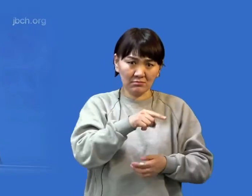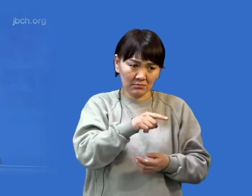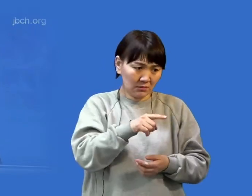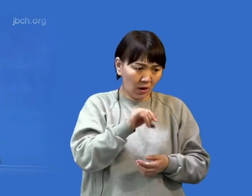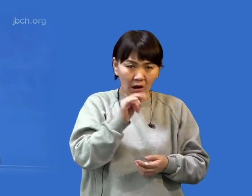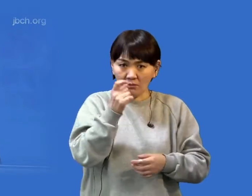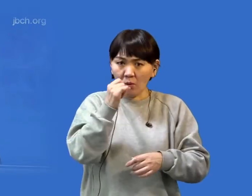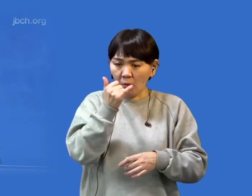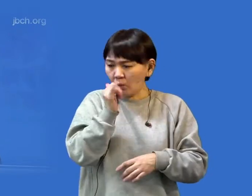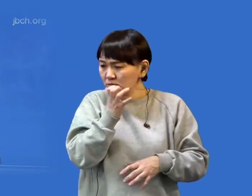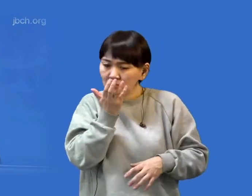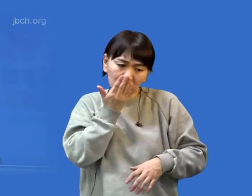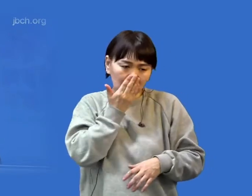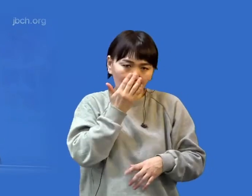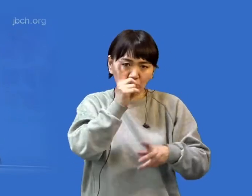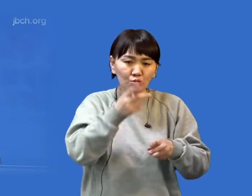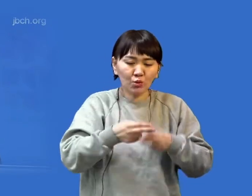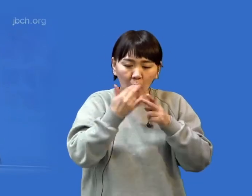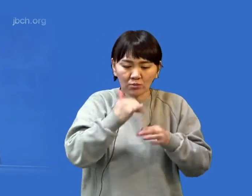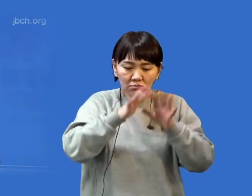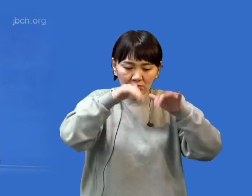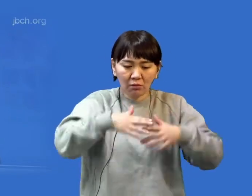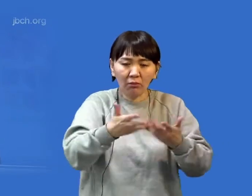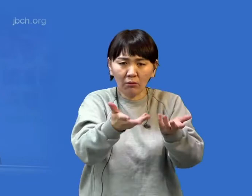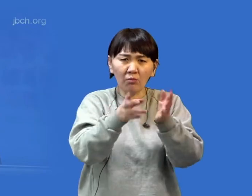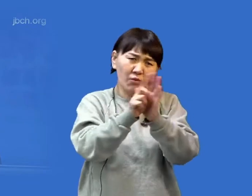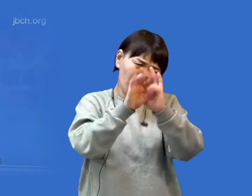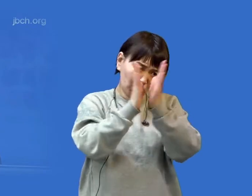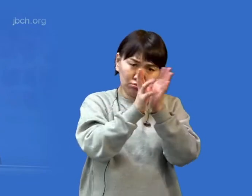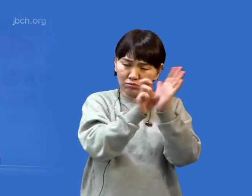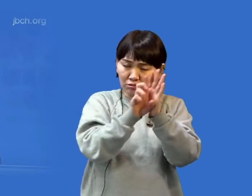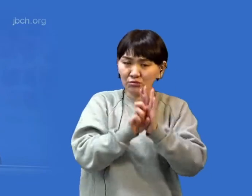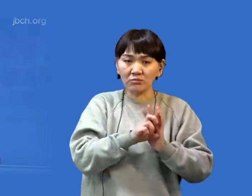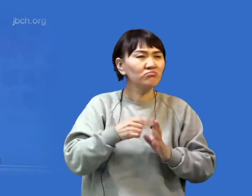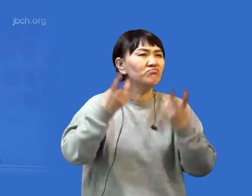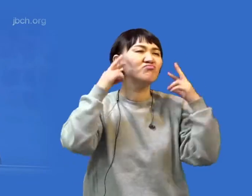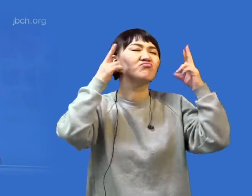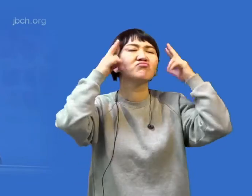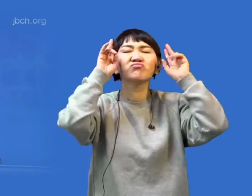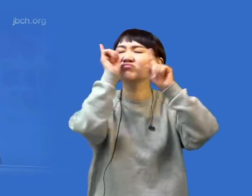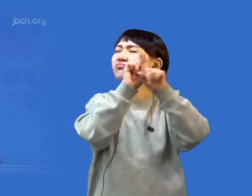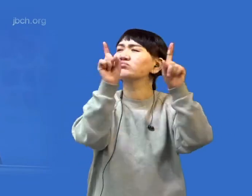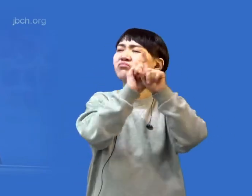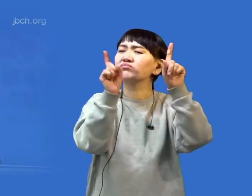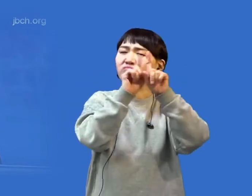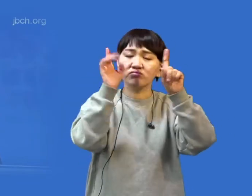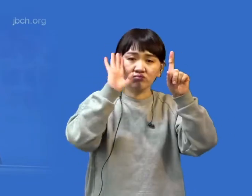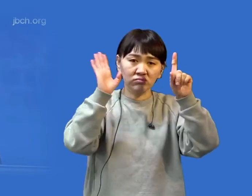байхад тэрэнд ерөөсөө итгэхгүй үгэнд дуулуургүй байгаад л